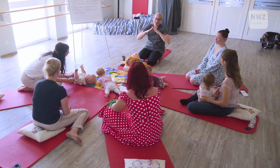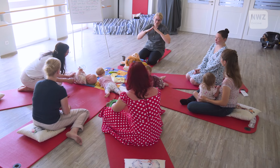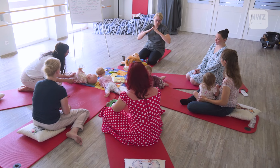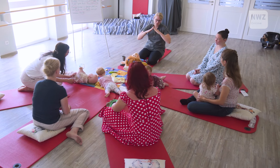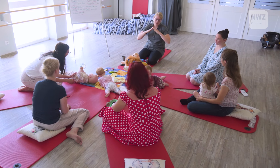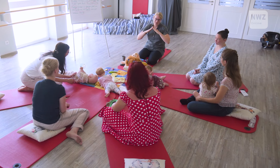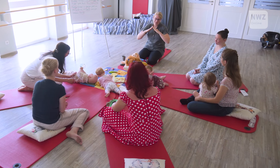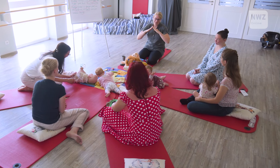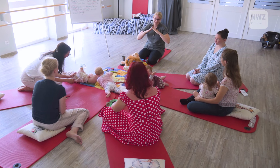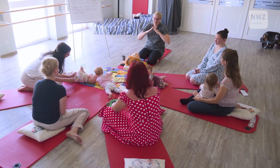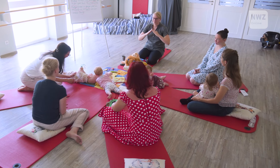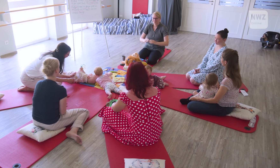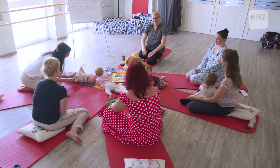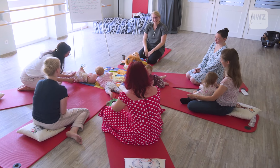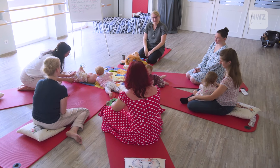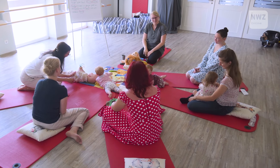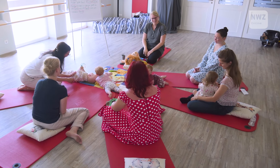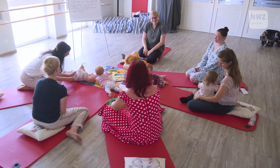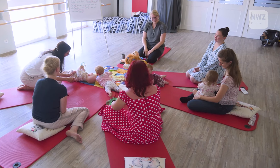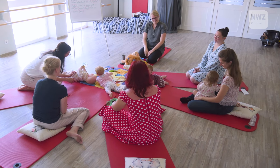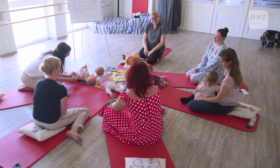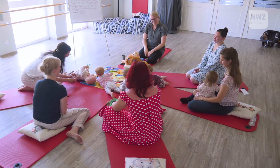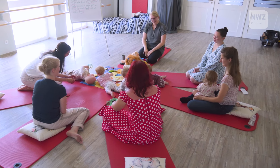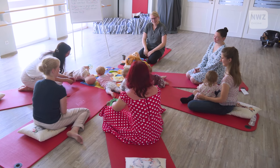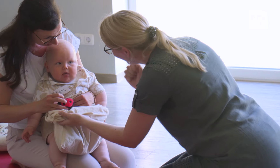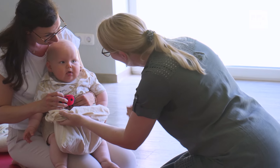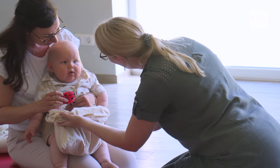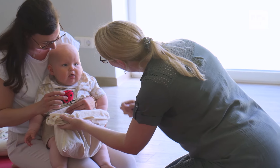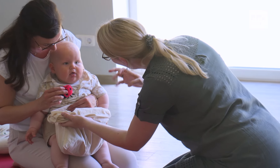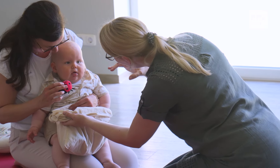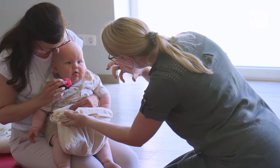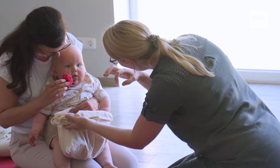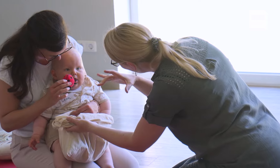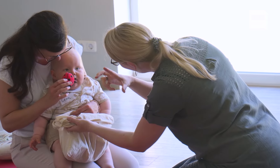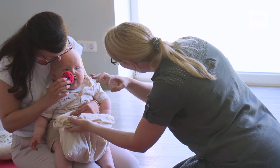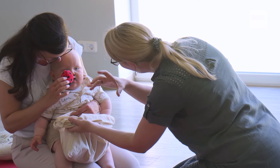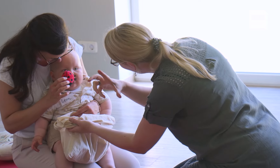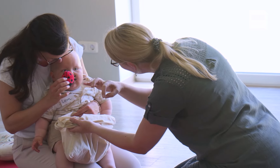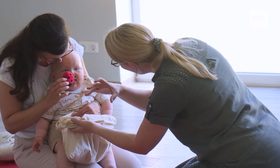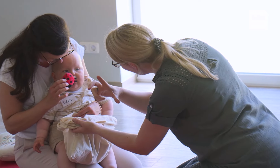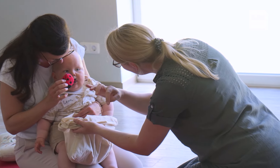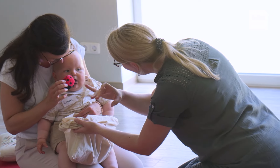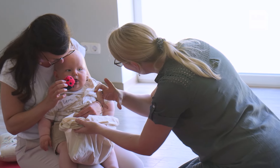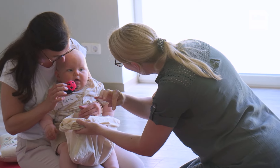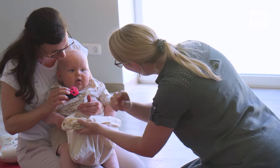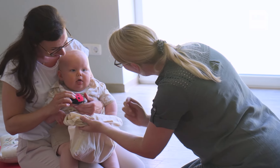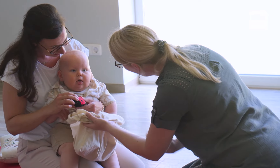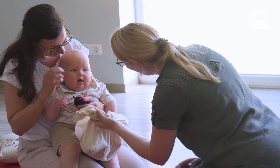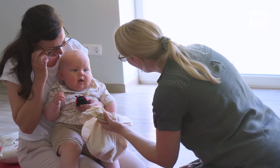wichtig, gerade in den ersten Lebensjahren. Und dann habe ich mich informiert, okay, was könnte ich denn für ein Angebot gestalten? Na, und da bin ich dann halt auf